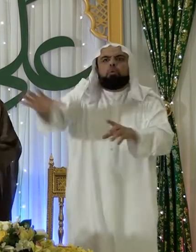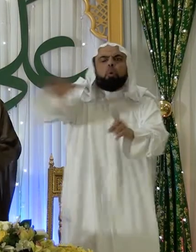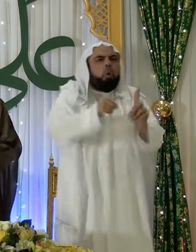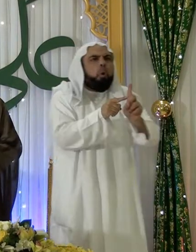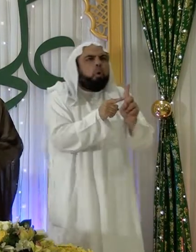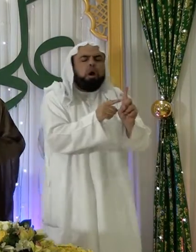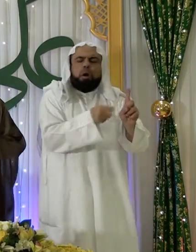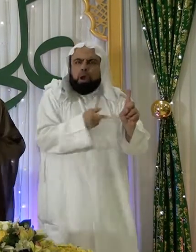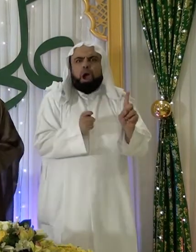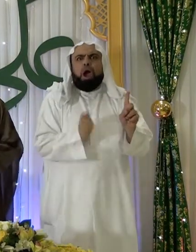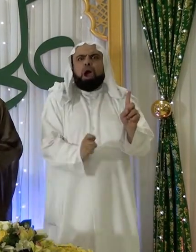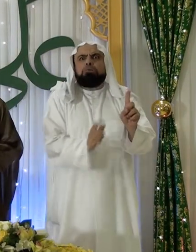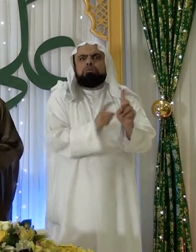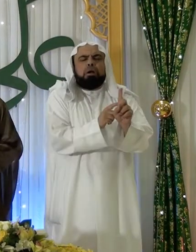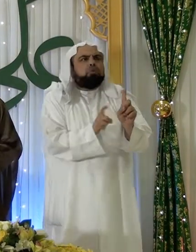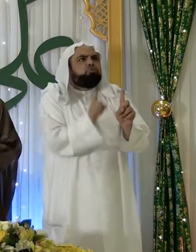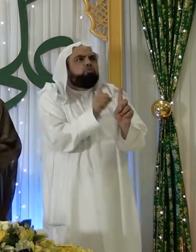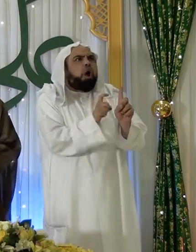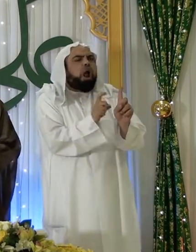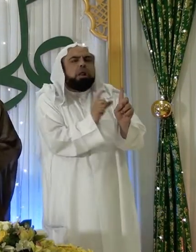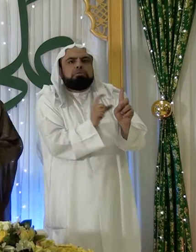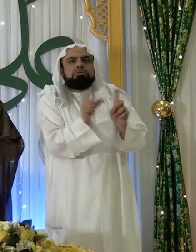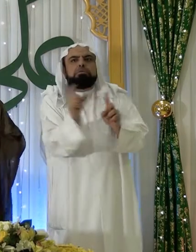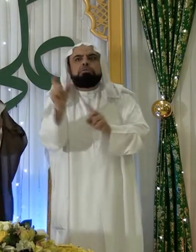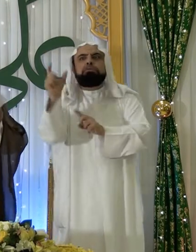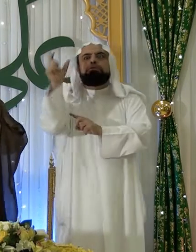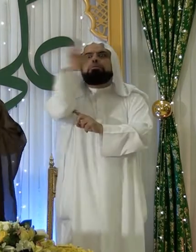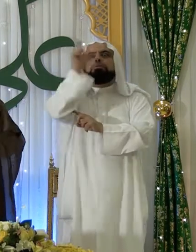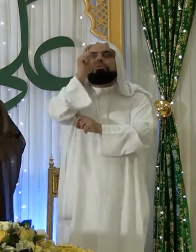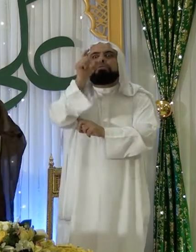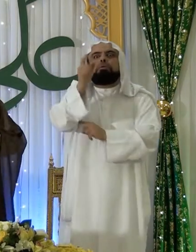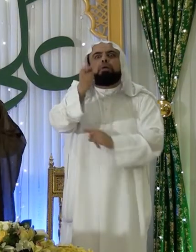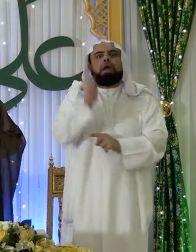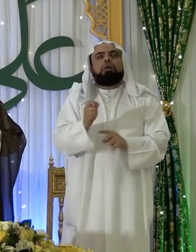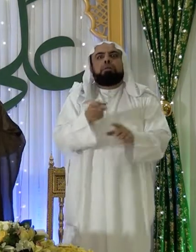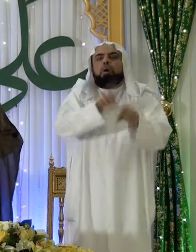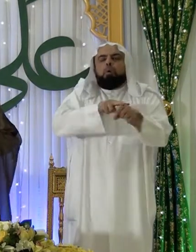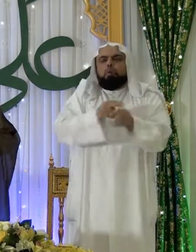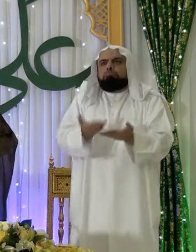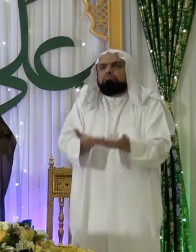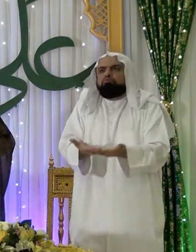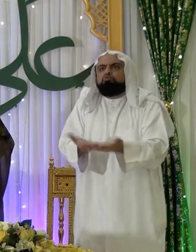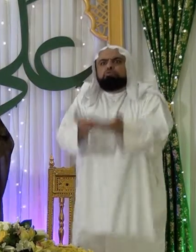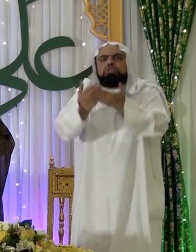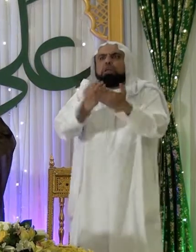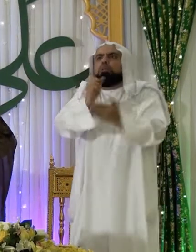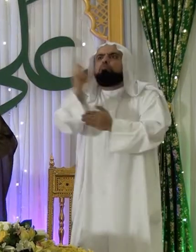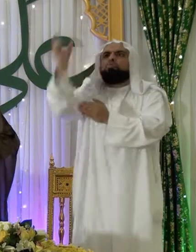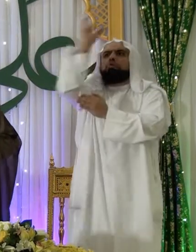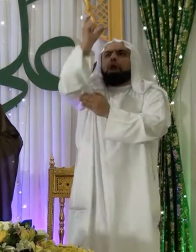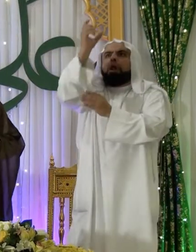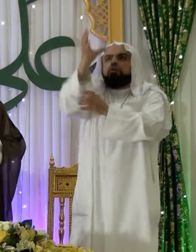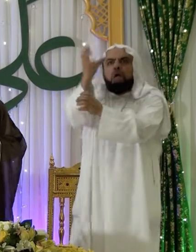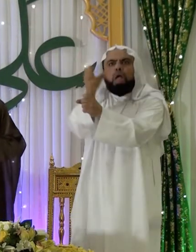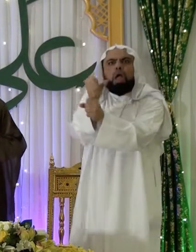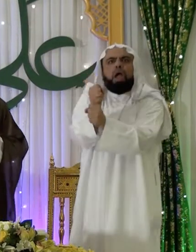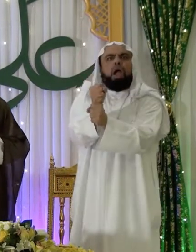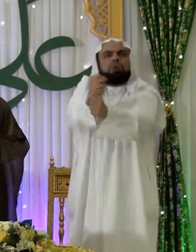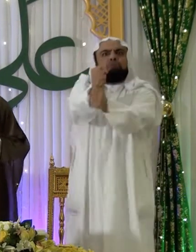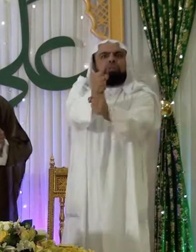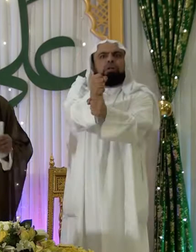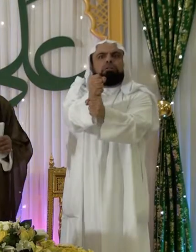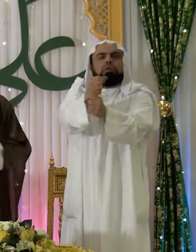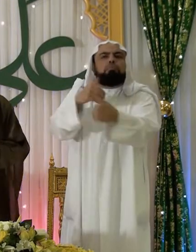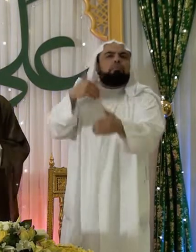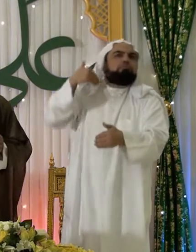حقيقيا للإسلام، وليكون حاميا وحارسا للشريعة من